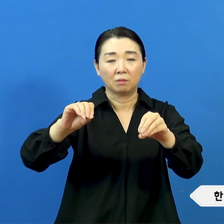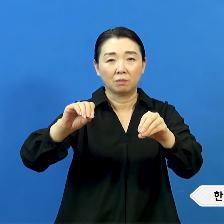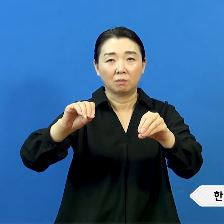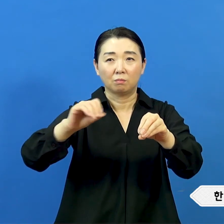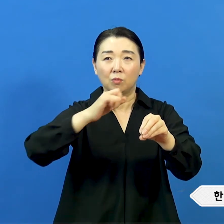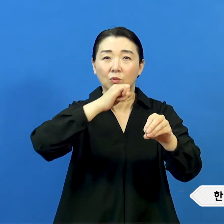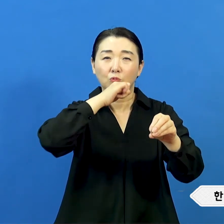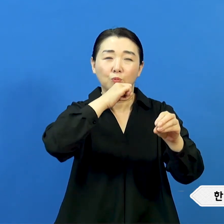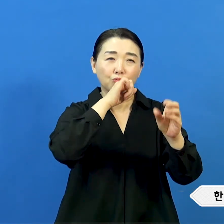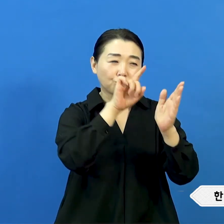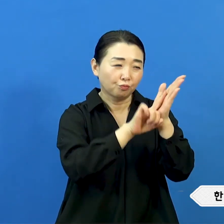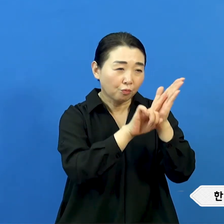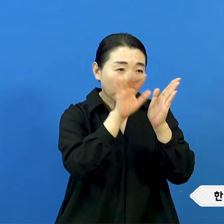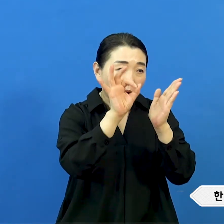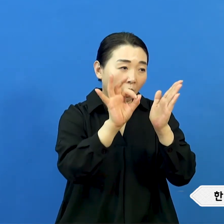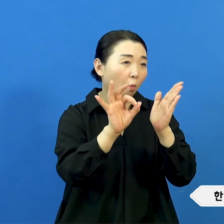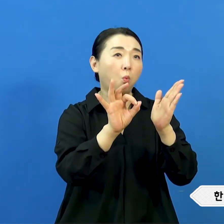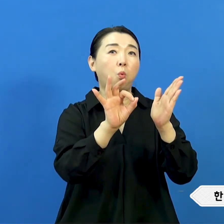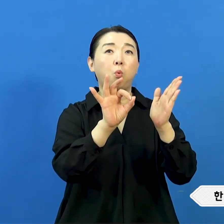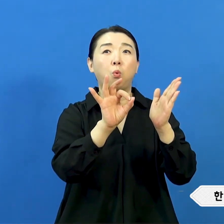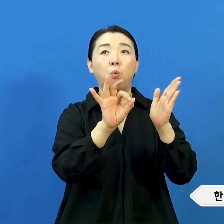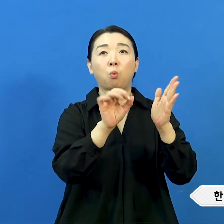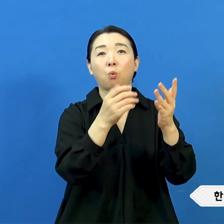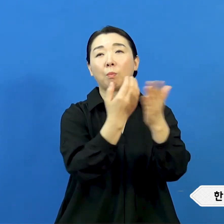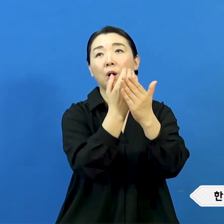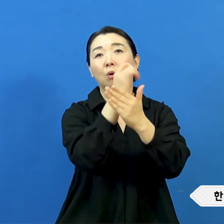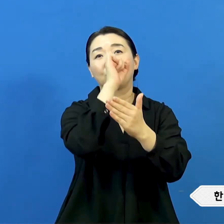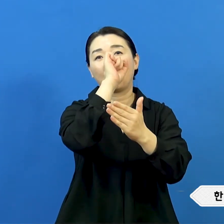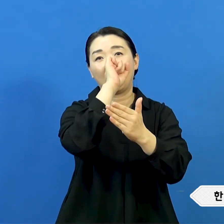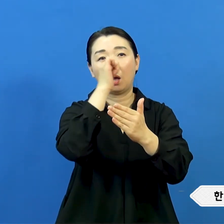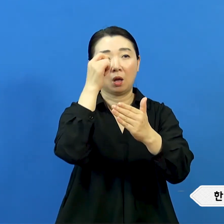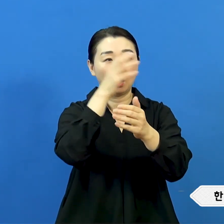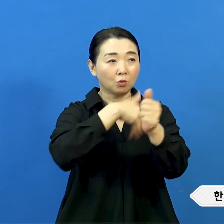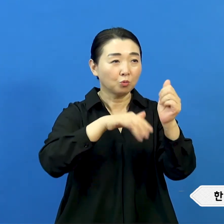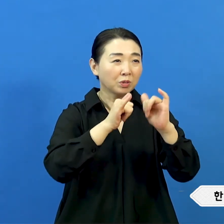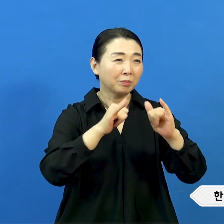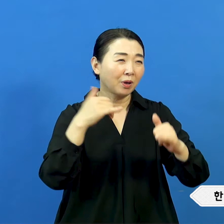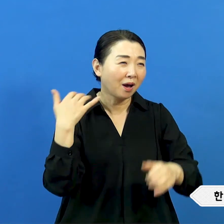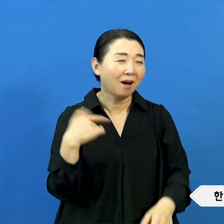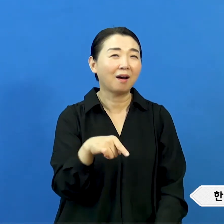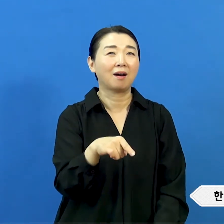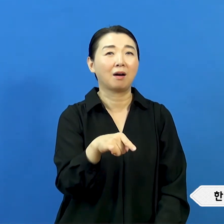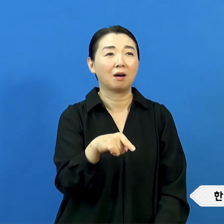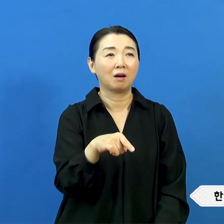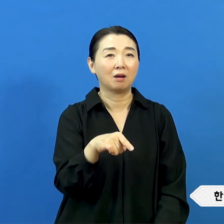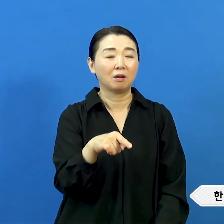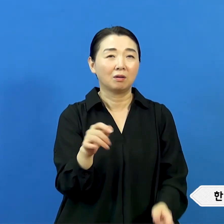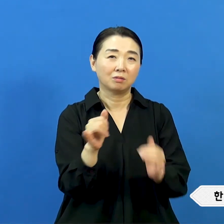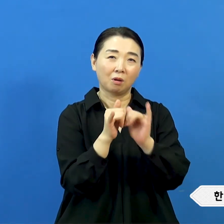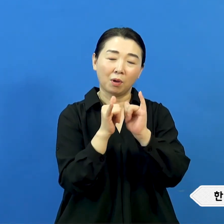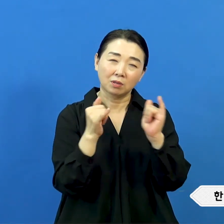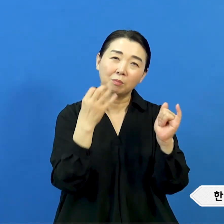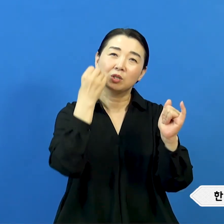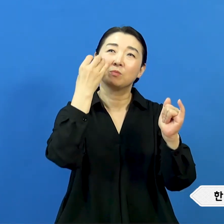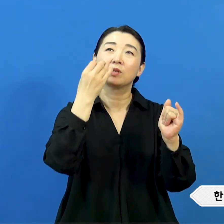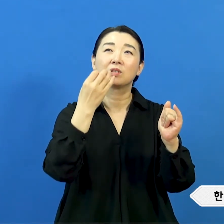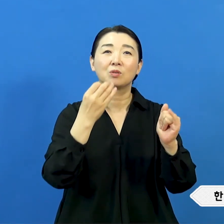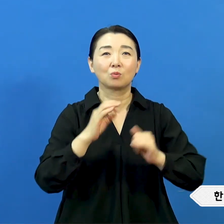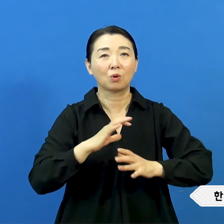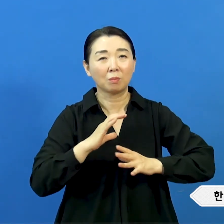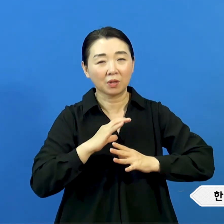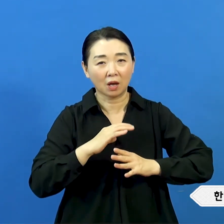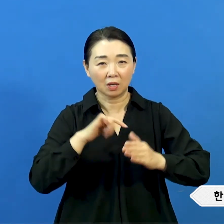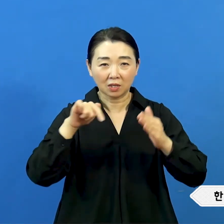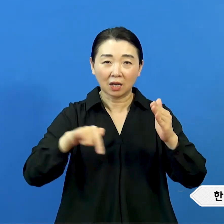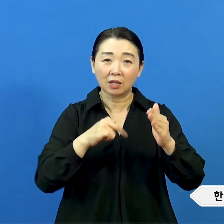수치가 눈에 띄게 좋아졌습니다. 주위 사람들이 전부 정말 인체의 신비가 놀랍다. 자기 속에